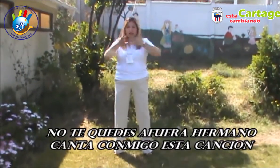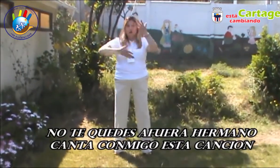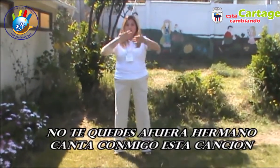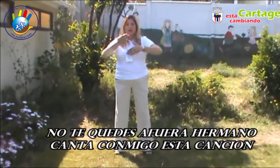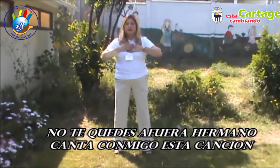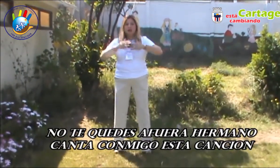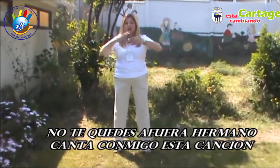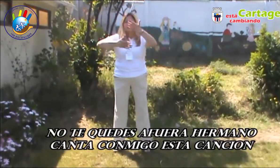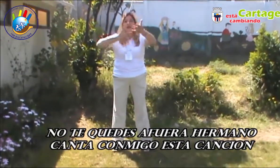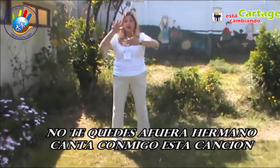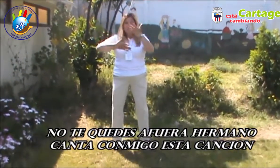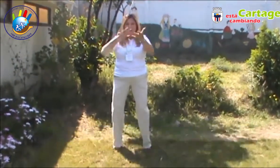canta conmigo esta canción.